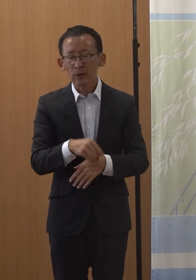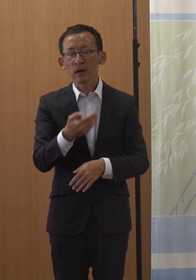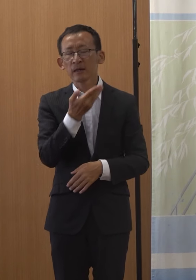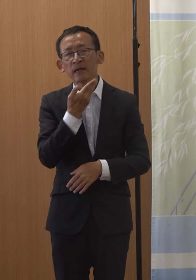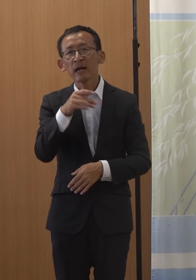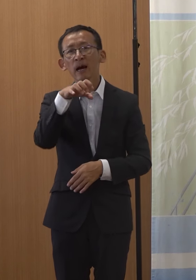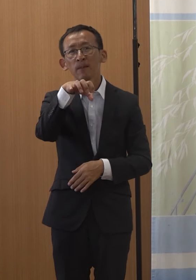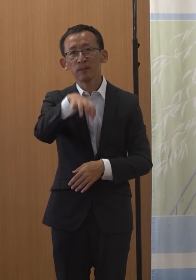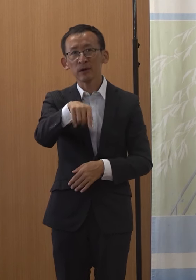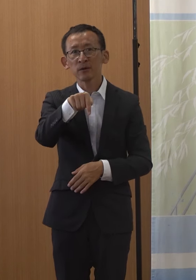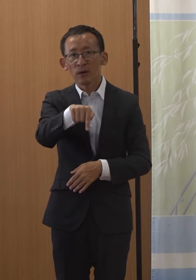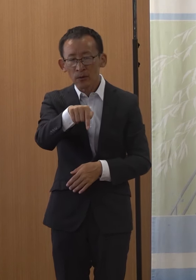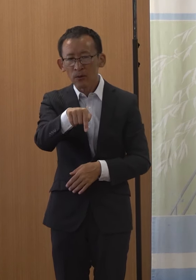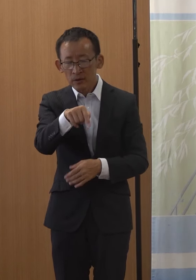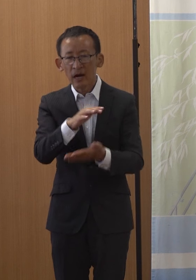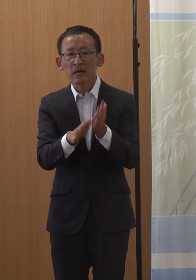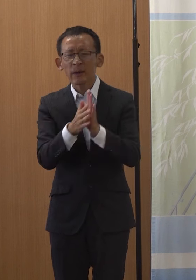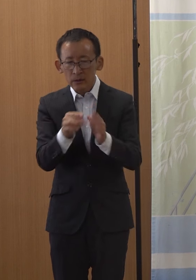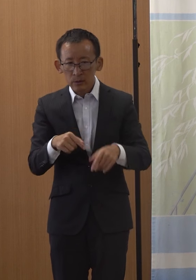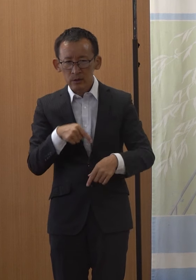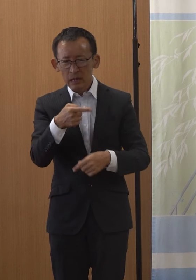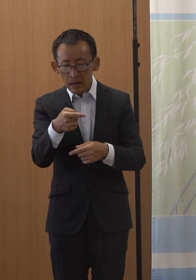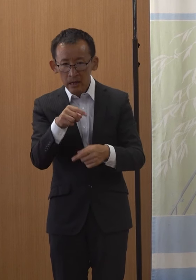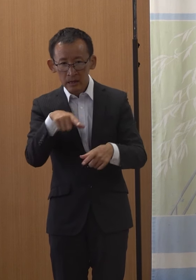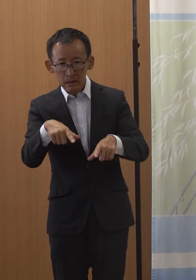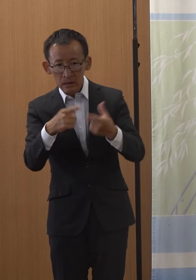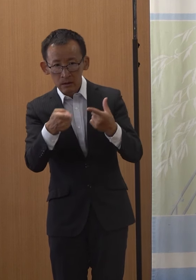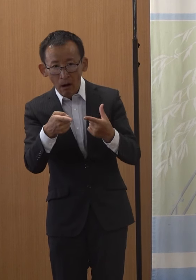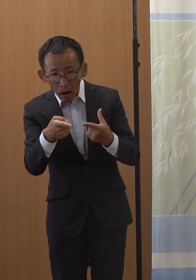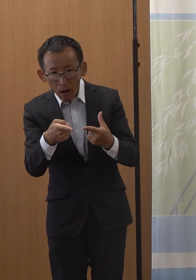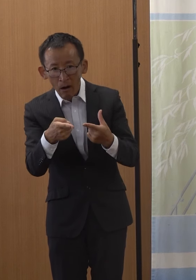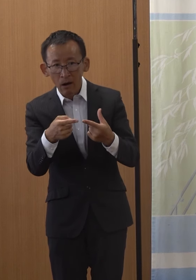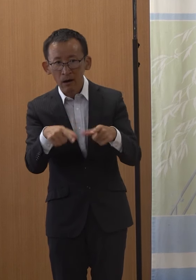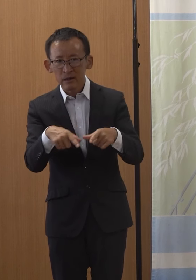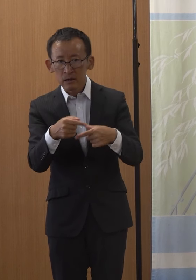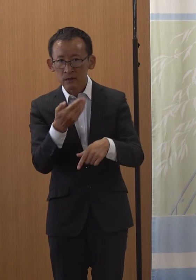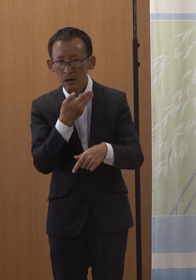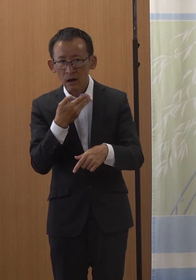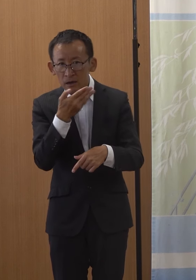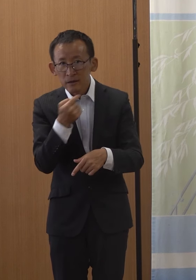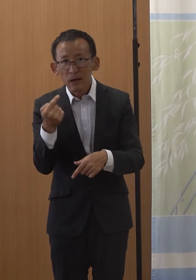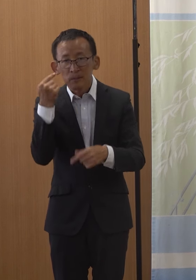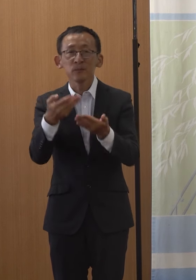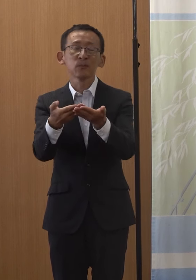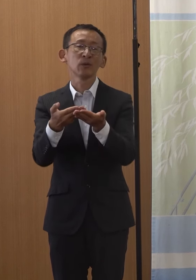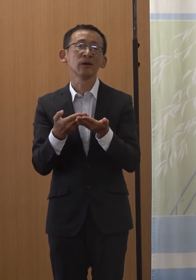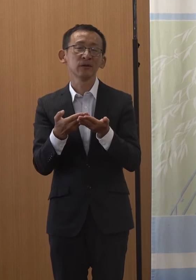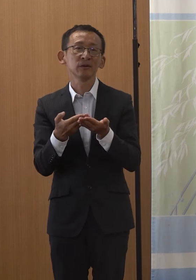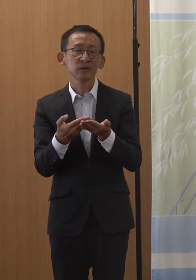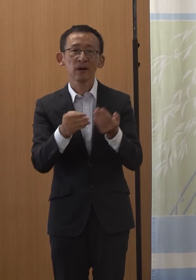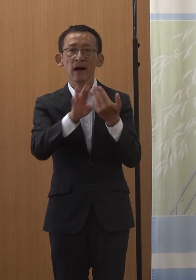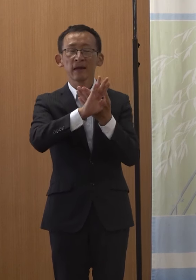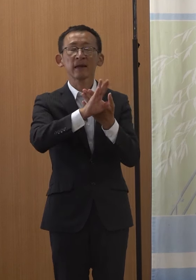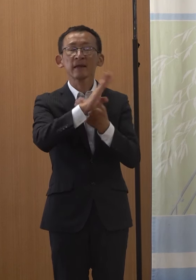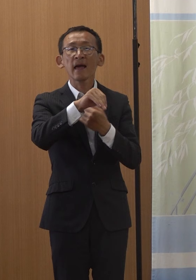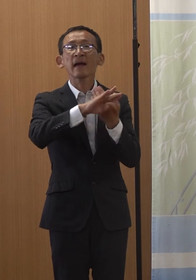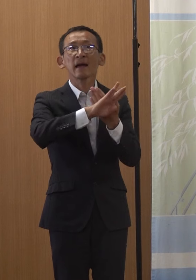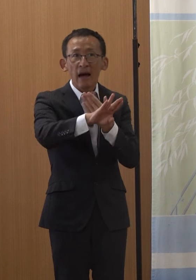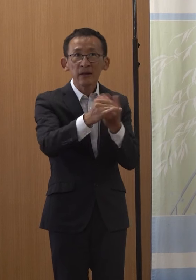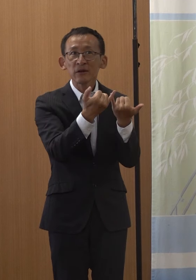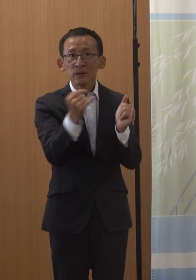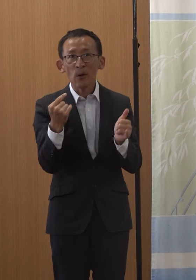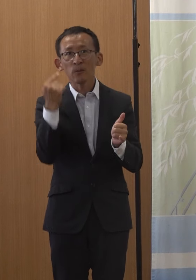を理解していただくとともに、木が息づく町であるということを来街者の方々にも知っていただきたいという意味を込めて、